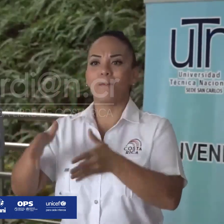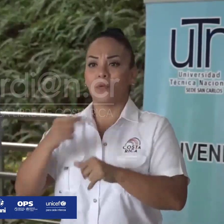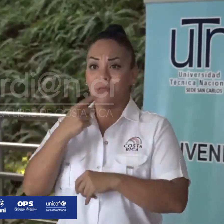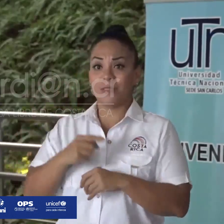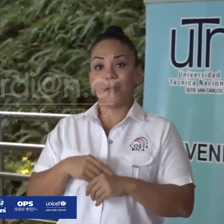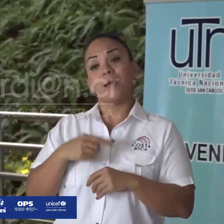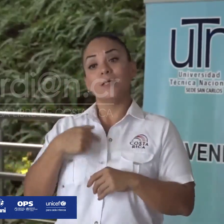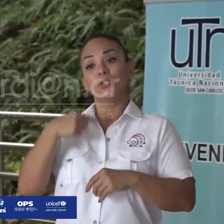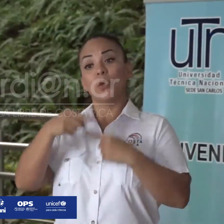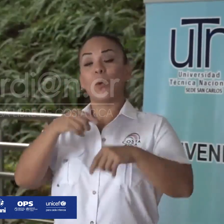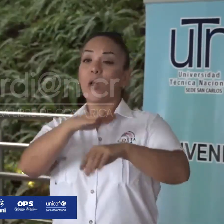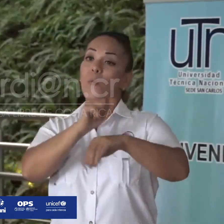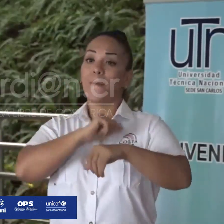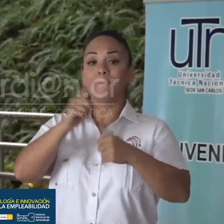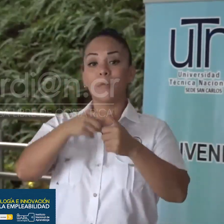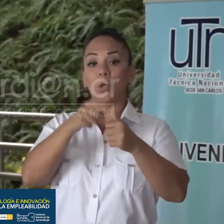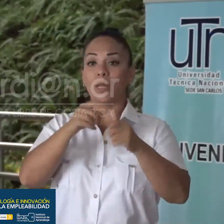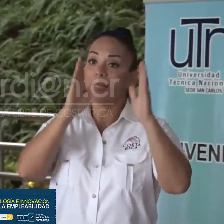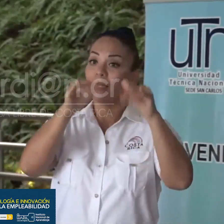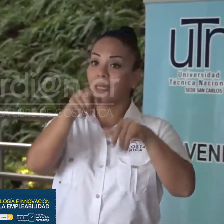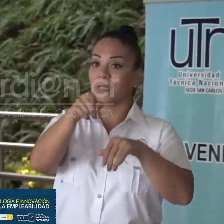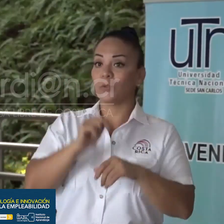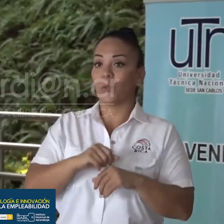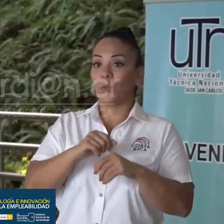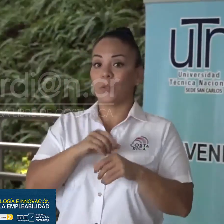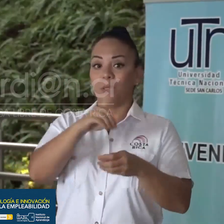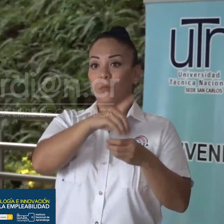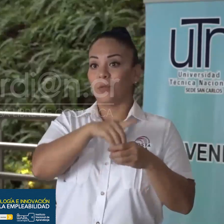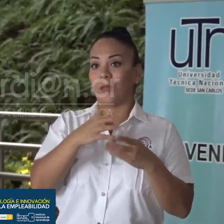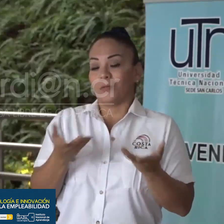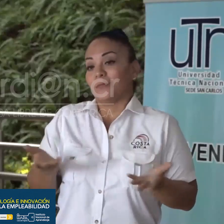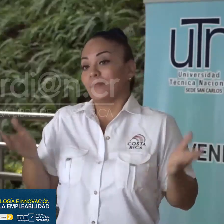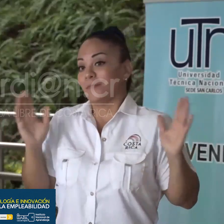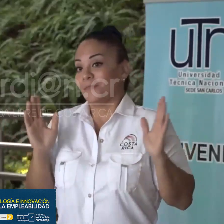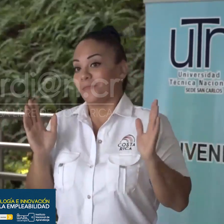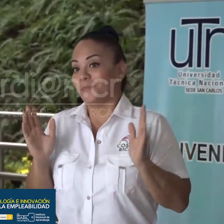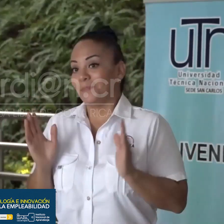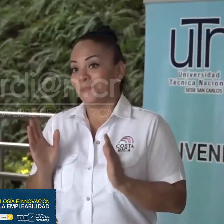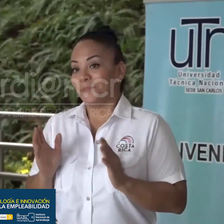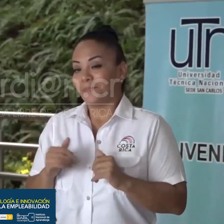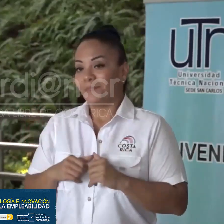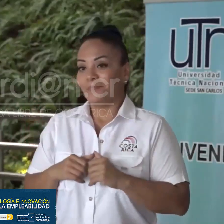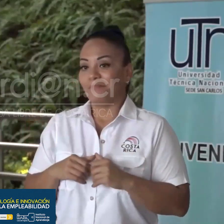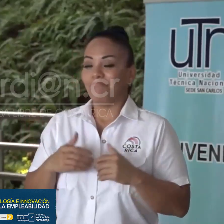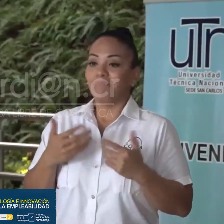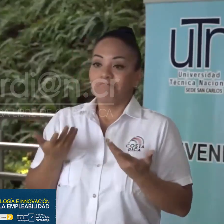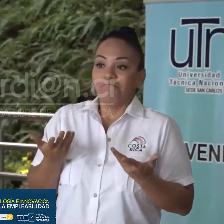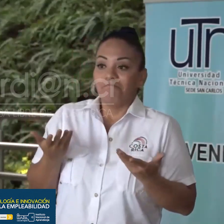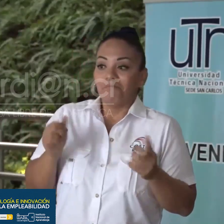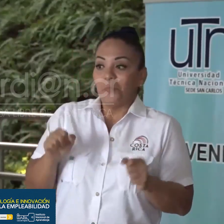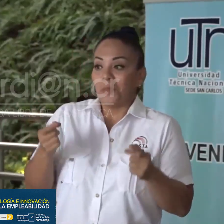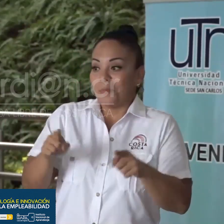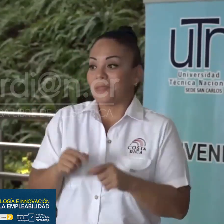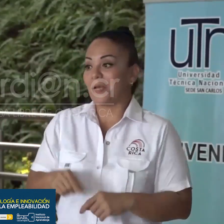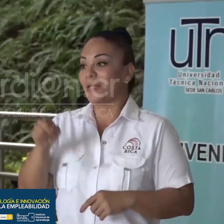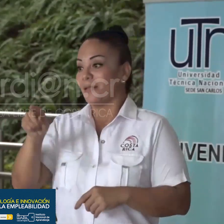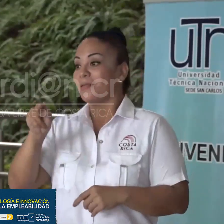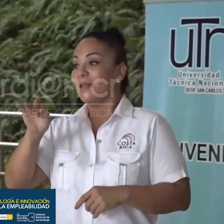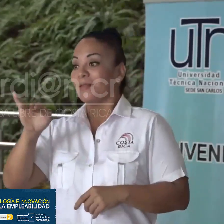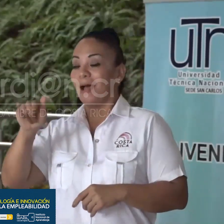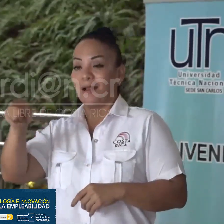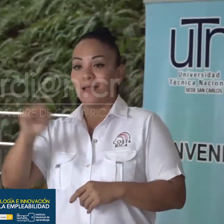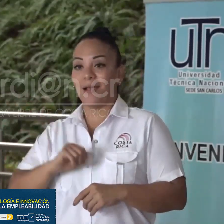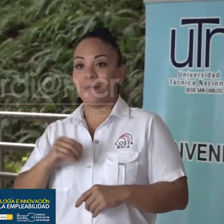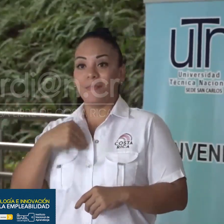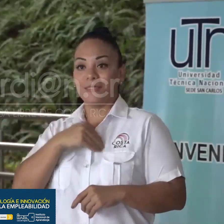a convocar porque es una prioridad, a menos de que eso se solucione antes. Y es concebible. Ahí doña Natalia, la